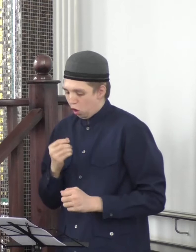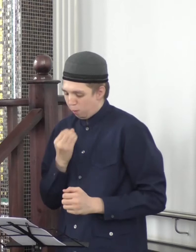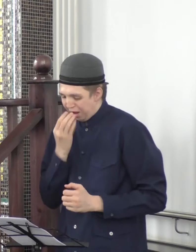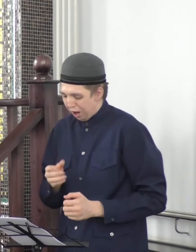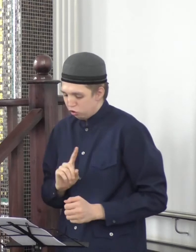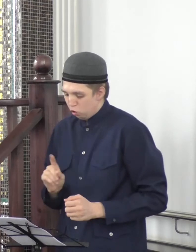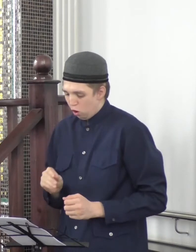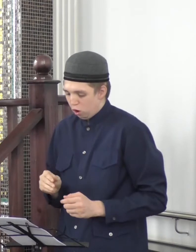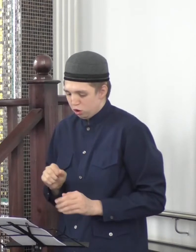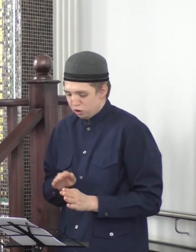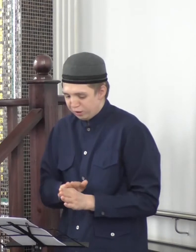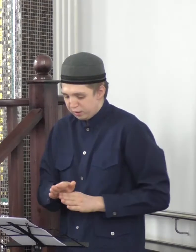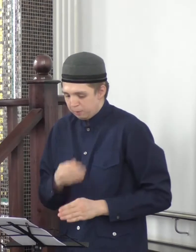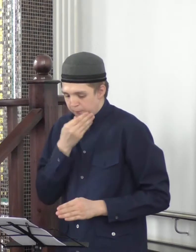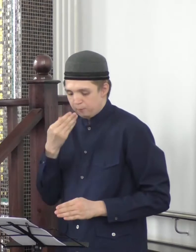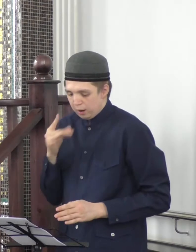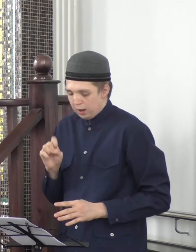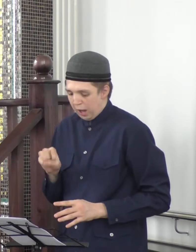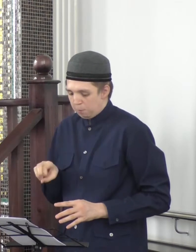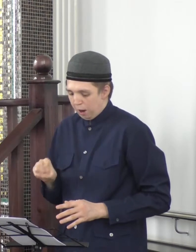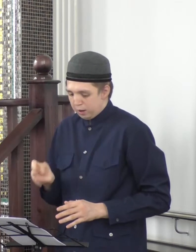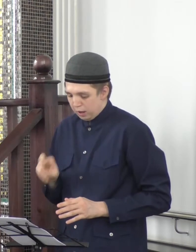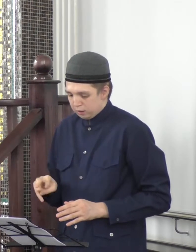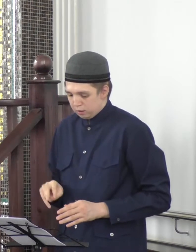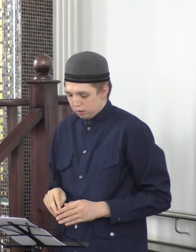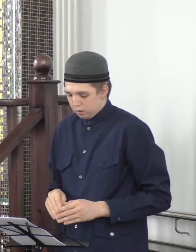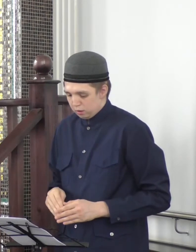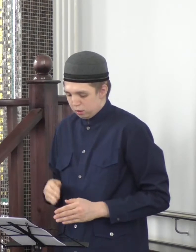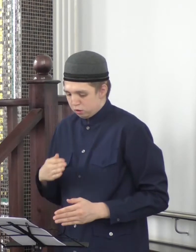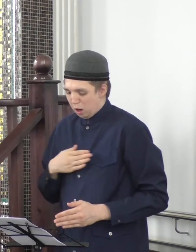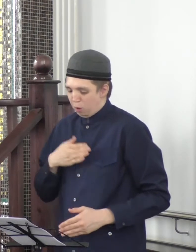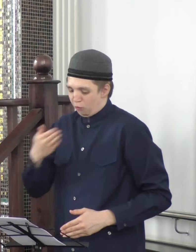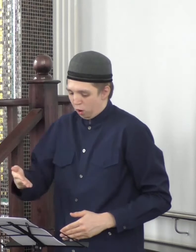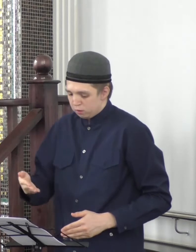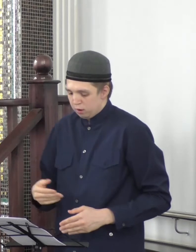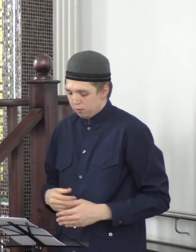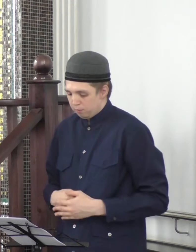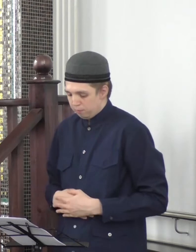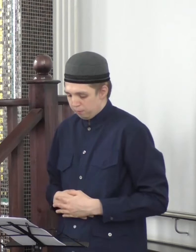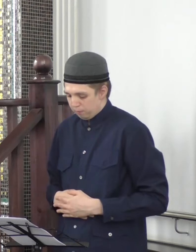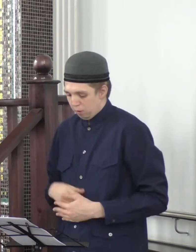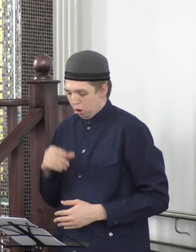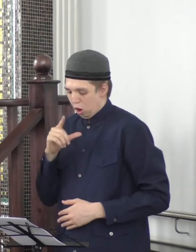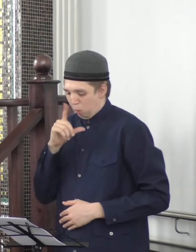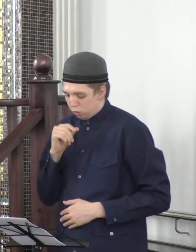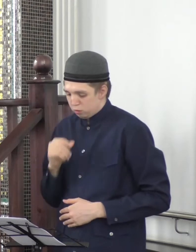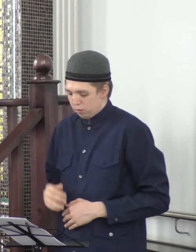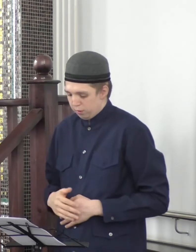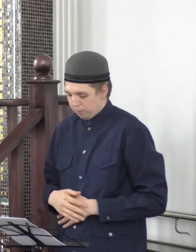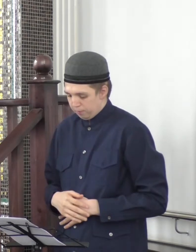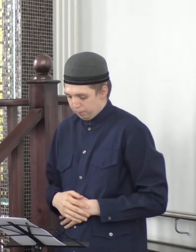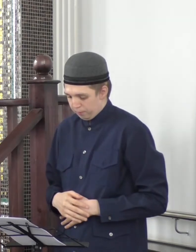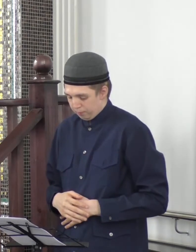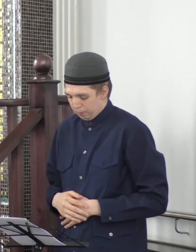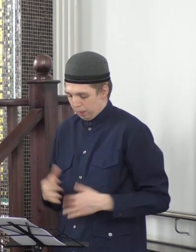1922 елдан бирле безнең бабаларыбыз сәбәбеле буенча Аллаһ Тәаләнең рәхмәте белән Аллаһ Тәгалә безнең дәүләтебезгә